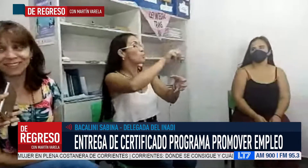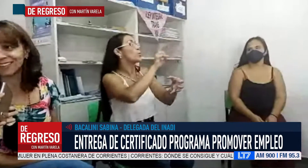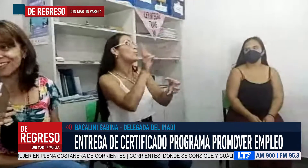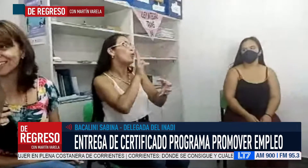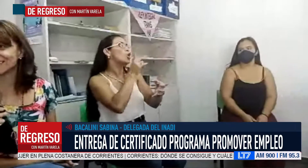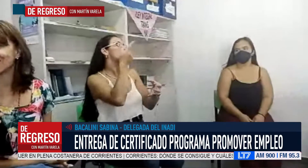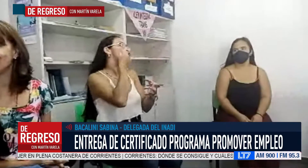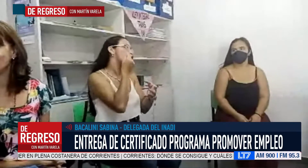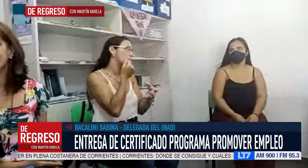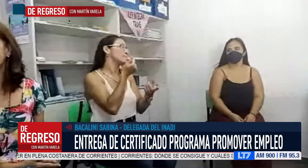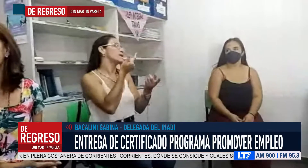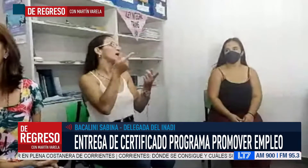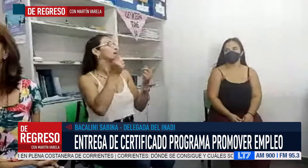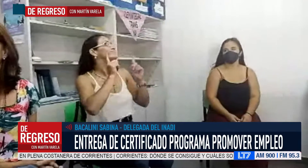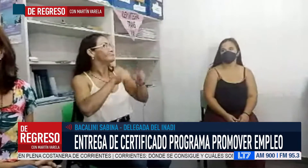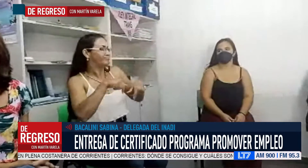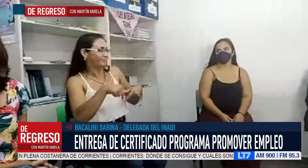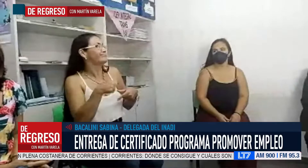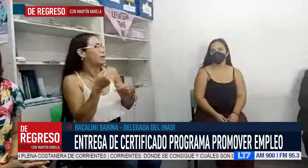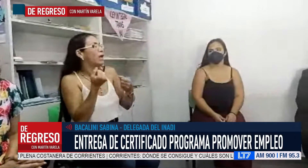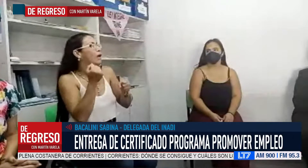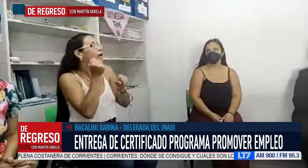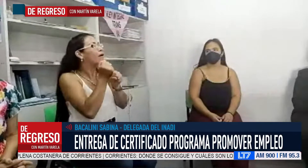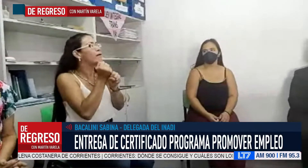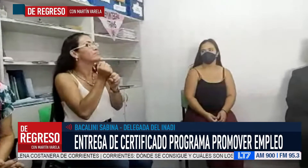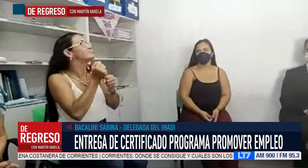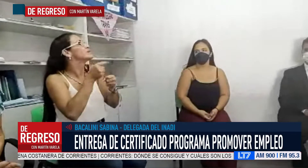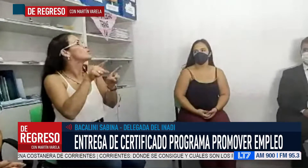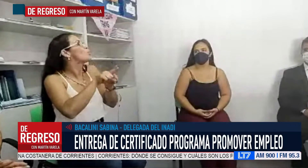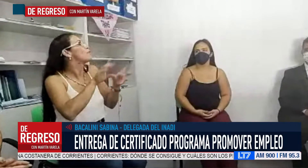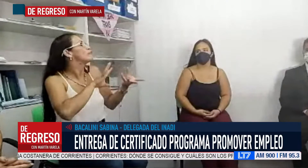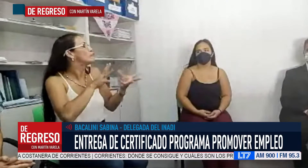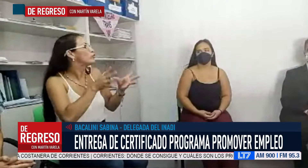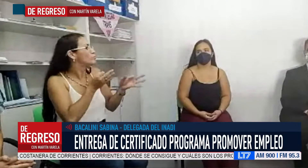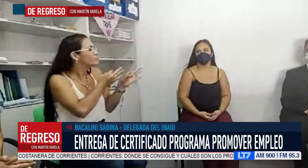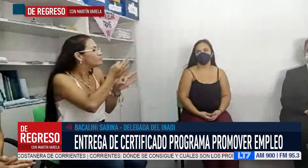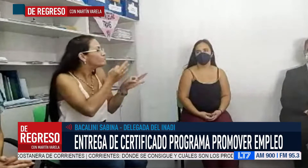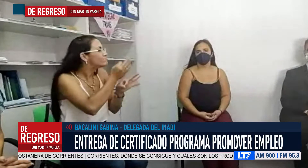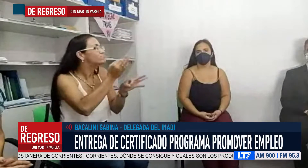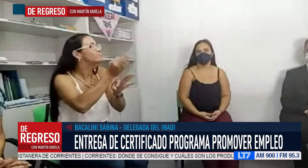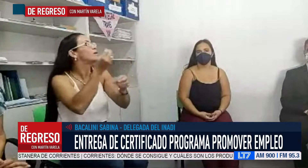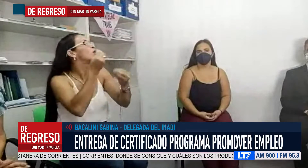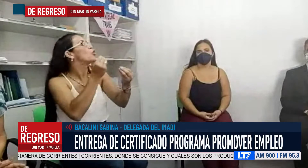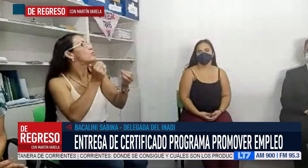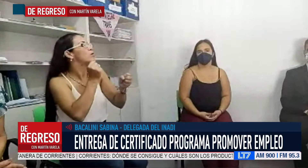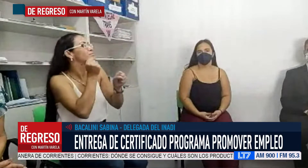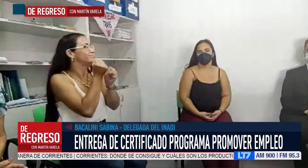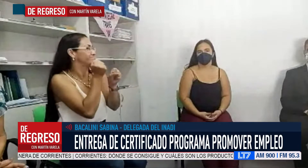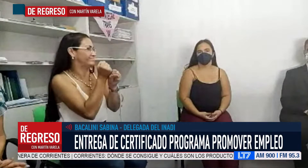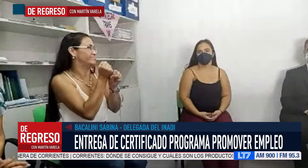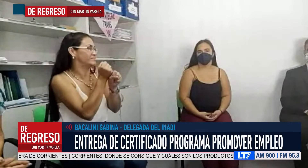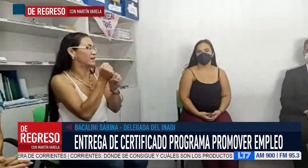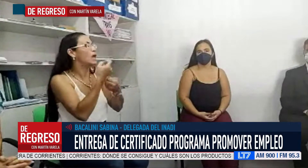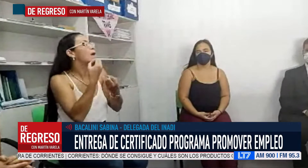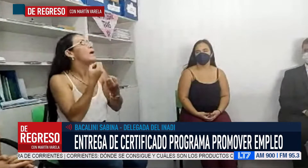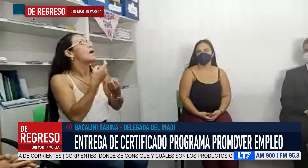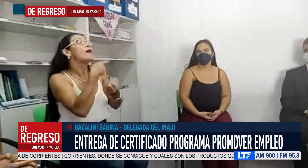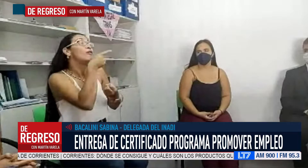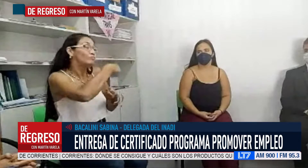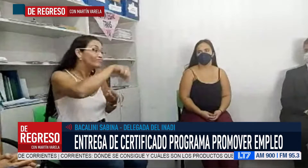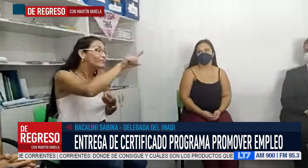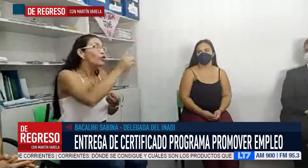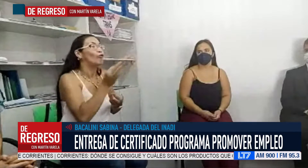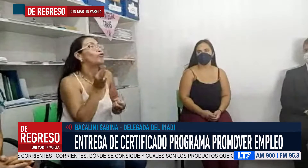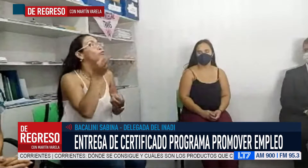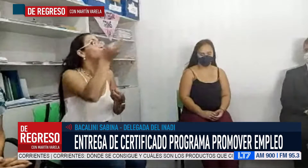y chiques que vienen a hacer su entrenamiento laboral al INADI y siempre con la idea de que en algún momento